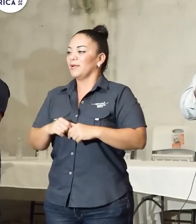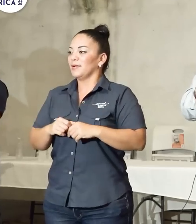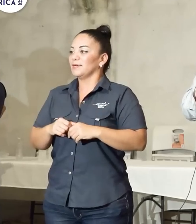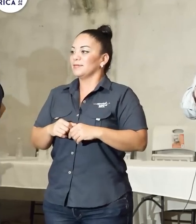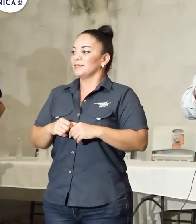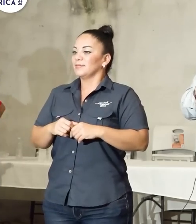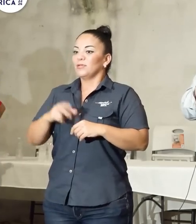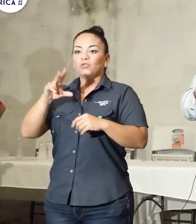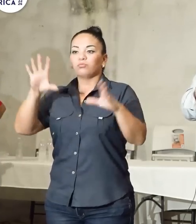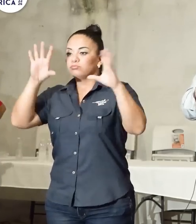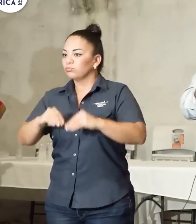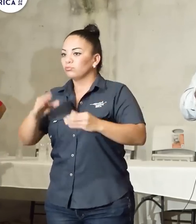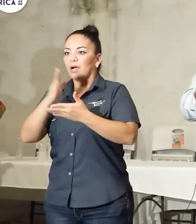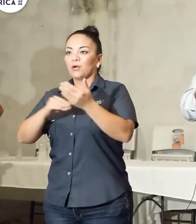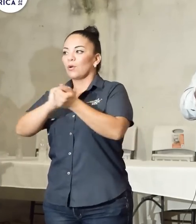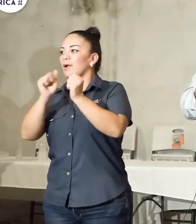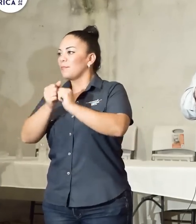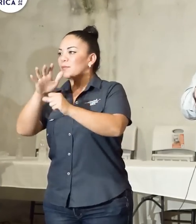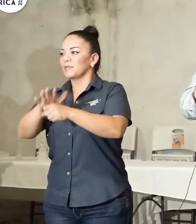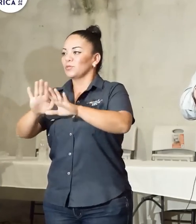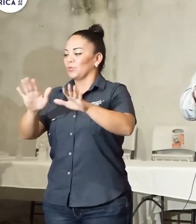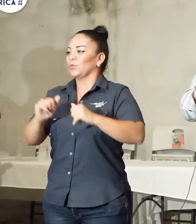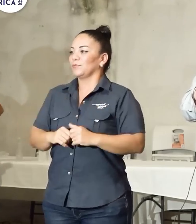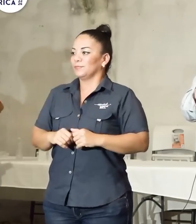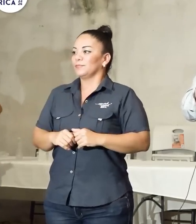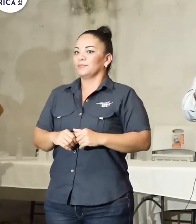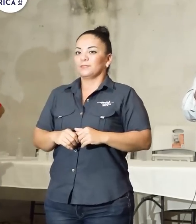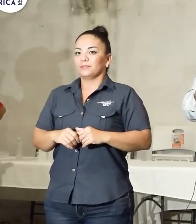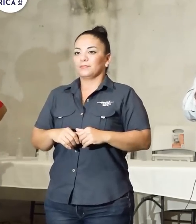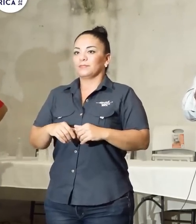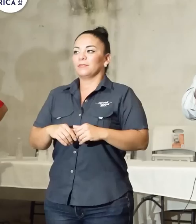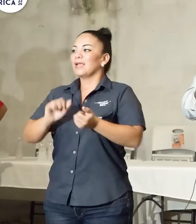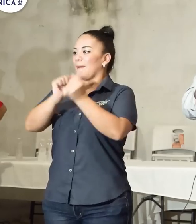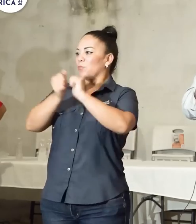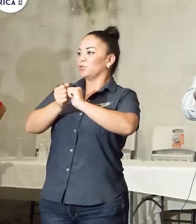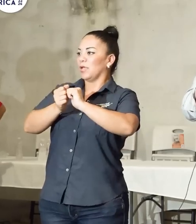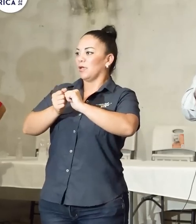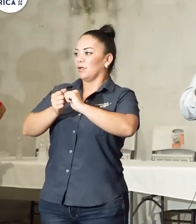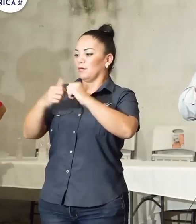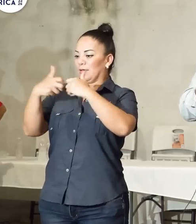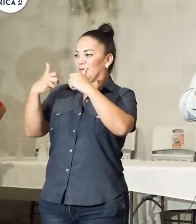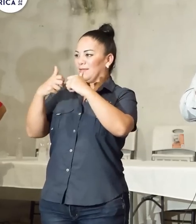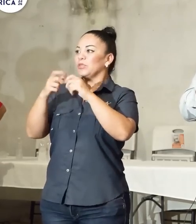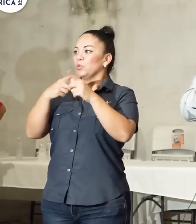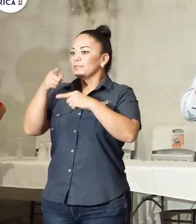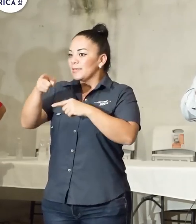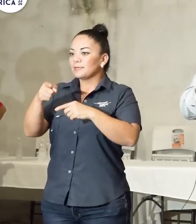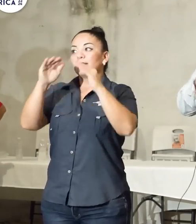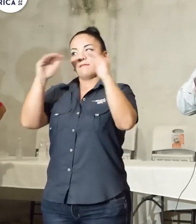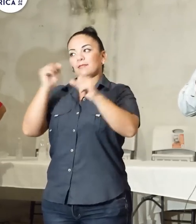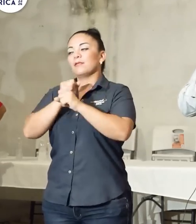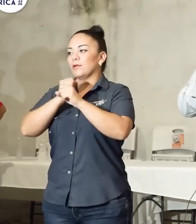subiera apagones ni tuviera cambios de presión, a cambios de voltaje. A ese nivel de detalle está trabajando el